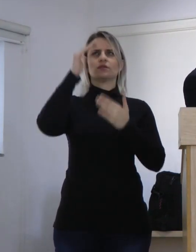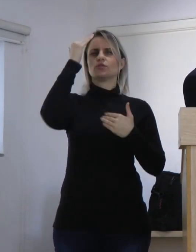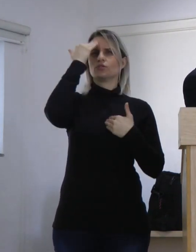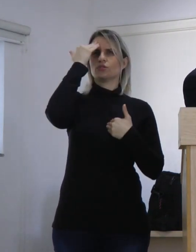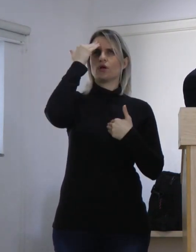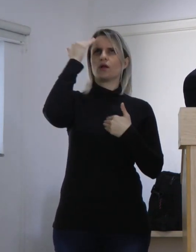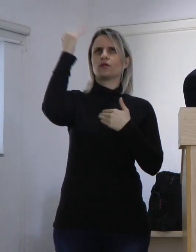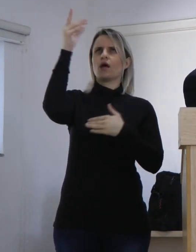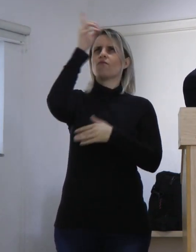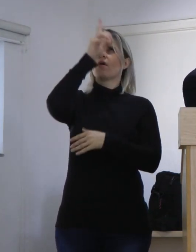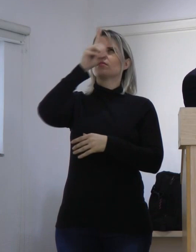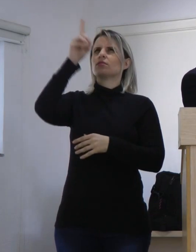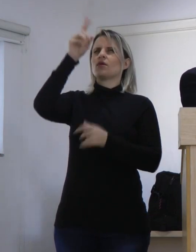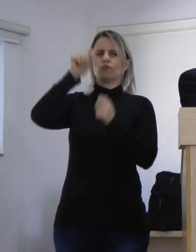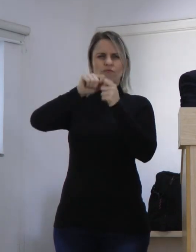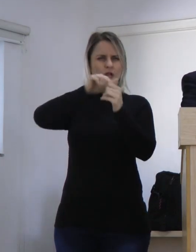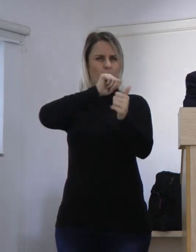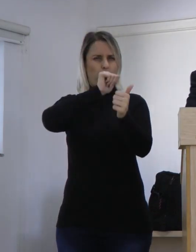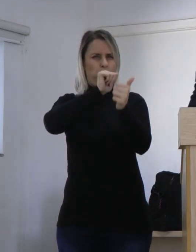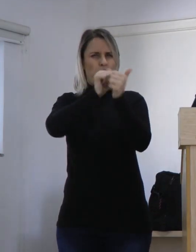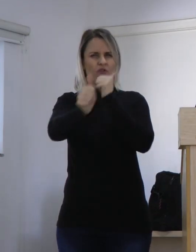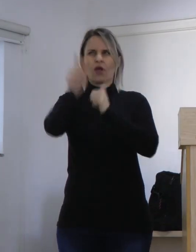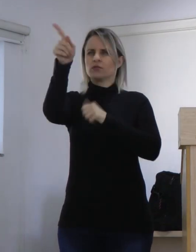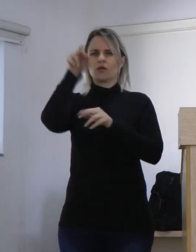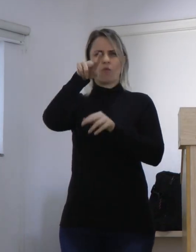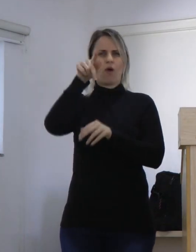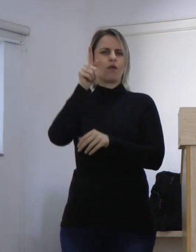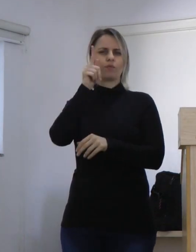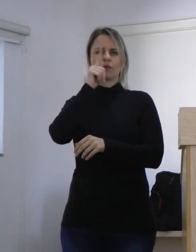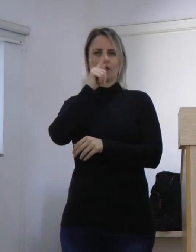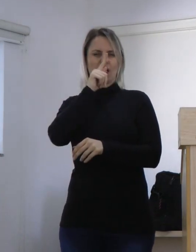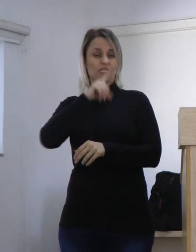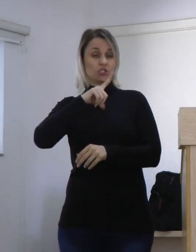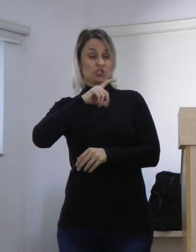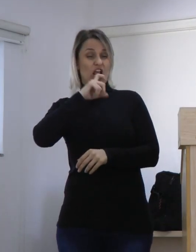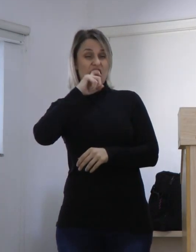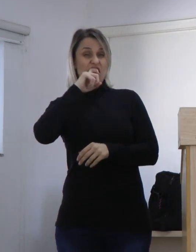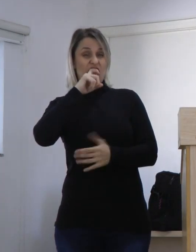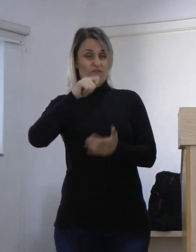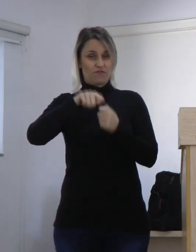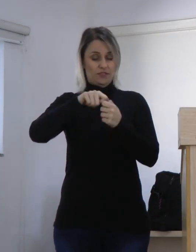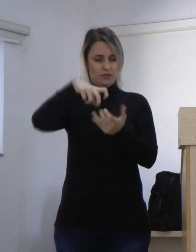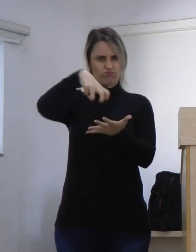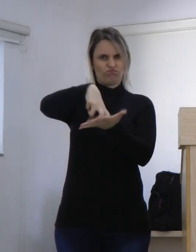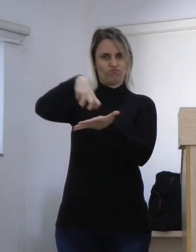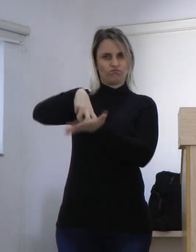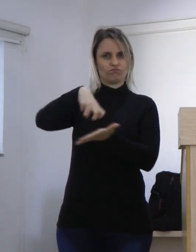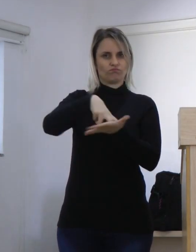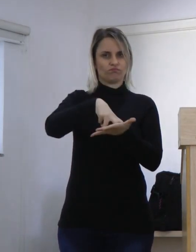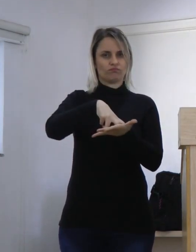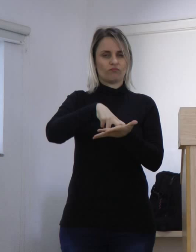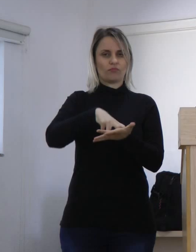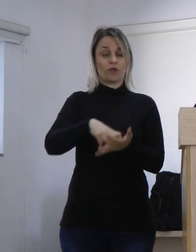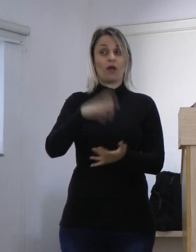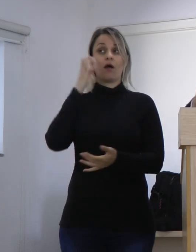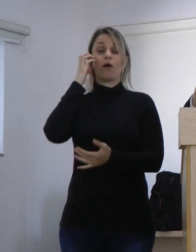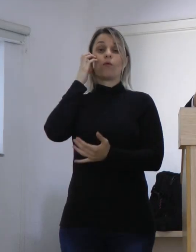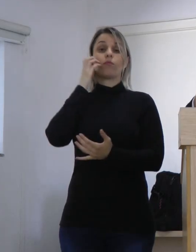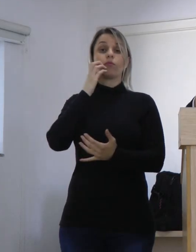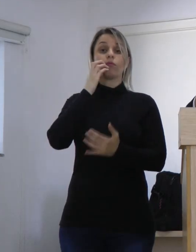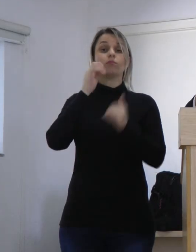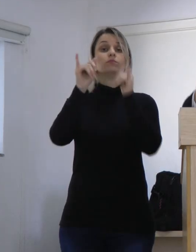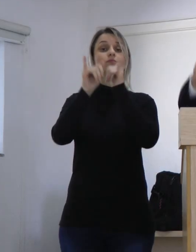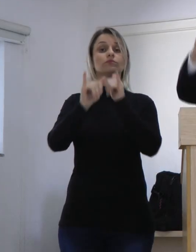vingativos, como os deuses gregos, que tinham inveja dos homens, que castigavam os homens. E Allan Kardec vai nos